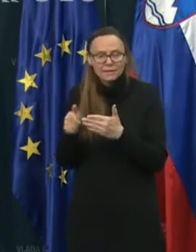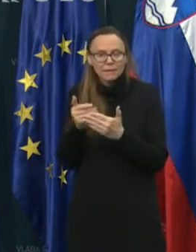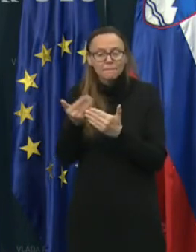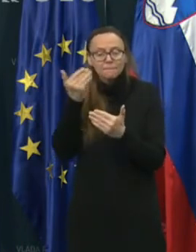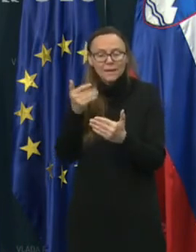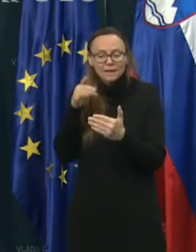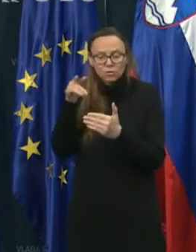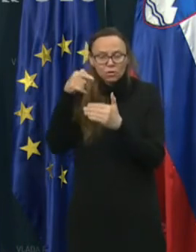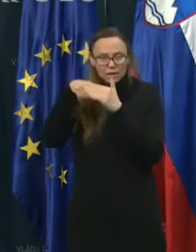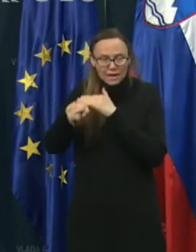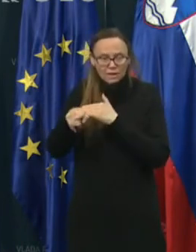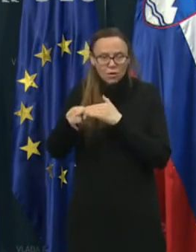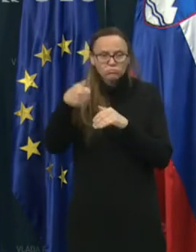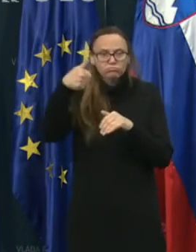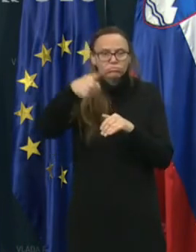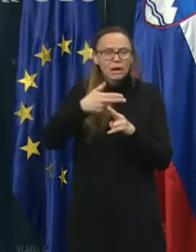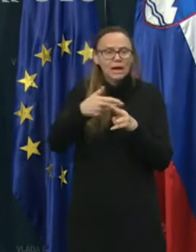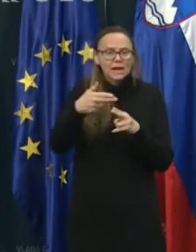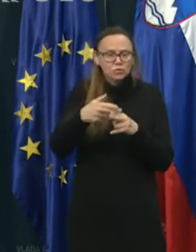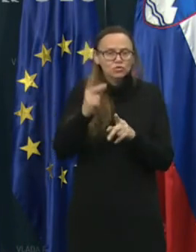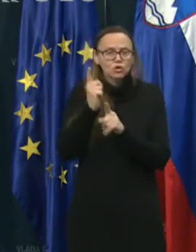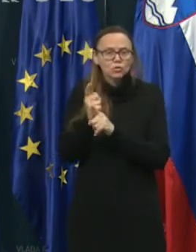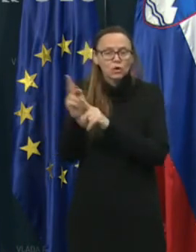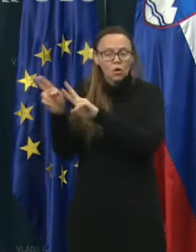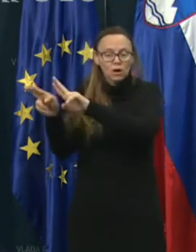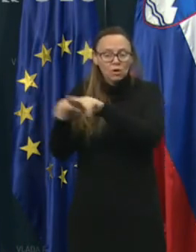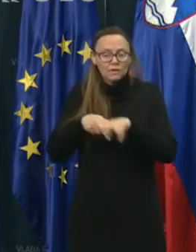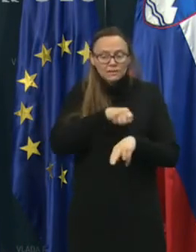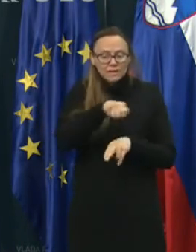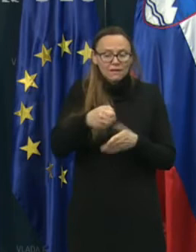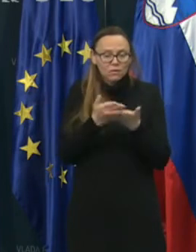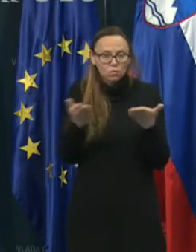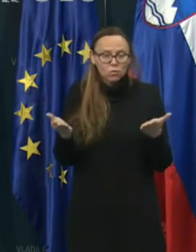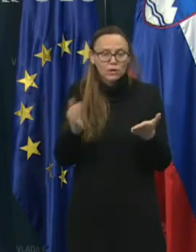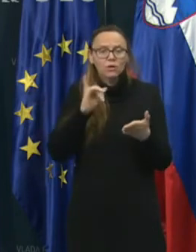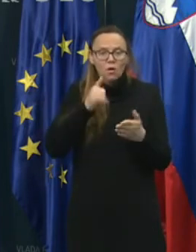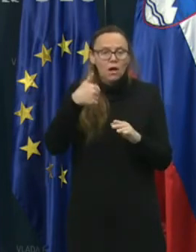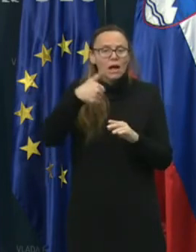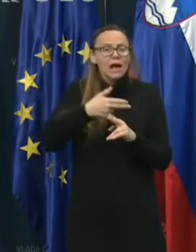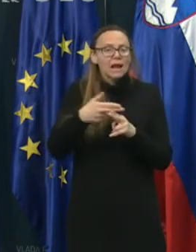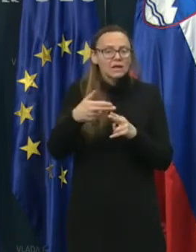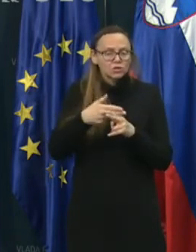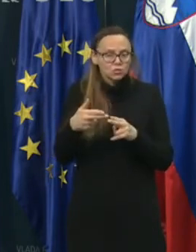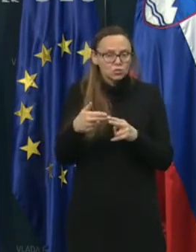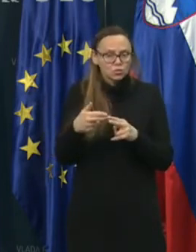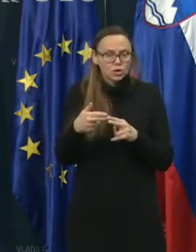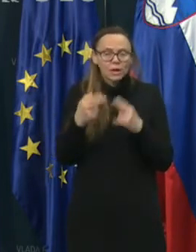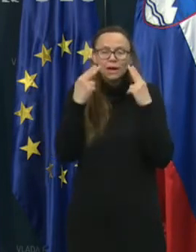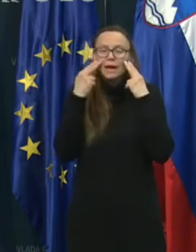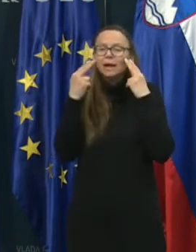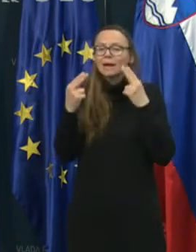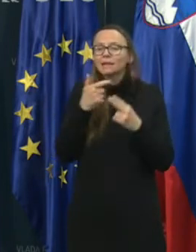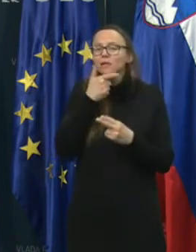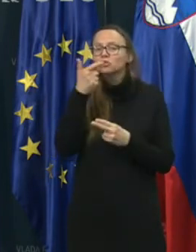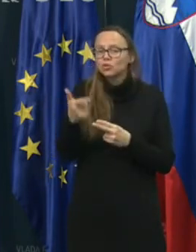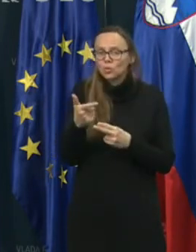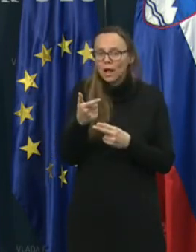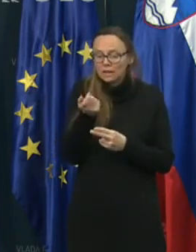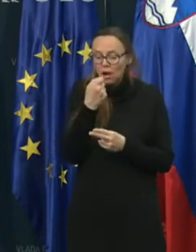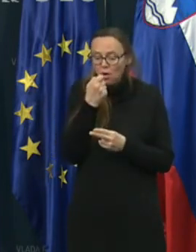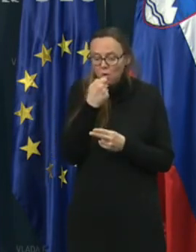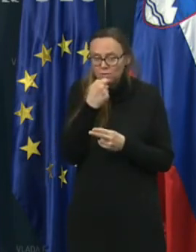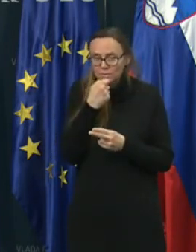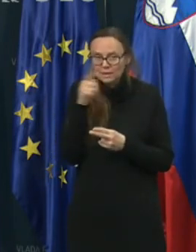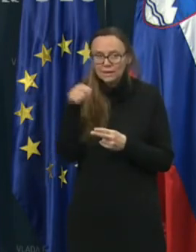grejo razkuženi in tudi ko pridejo nazaj v kuhnjo, se jih razkuži. Glede zunanjih kosil in